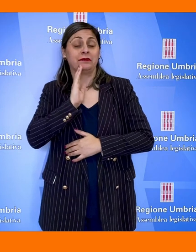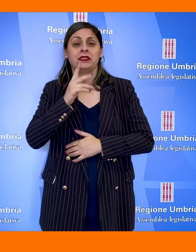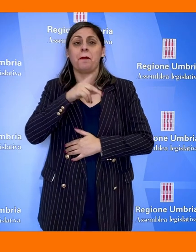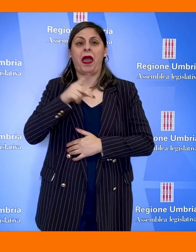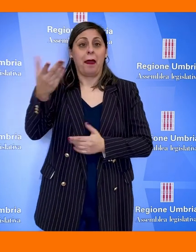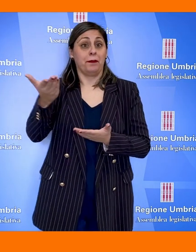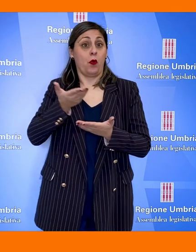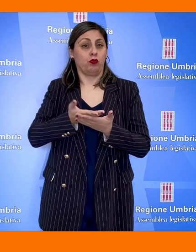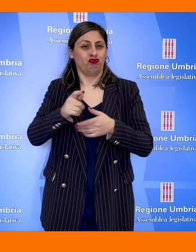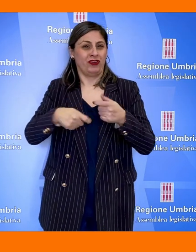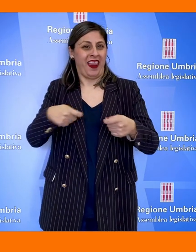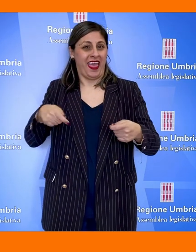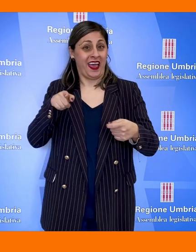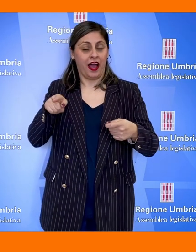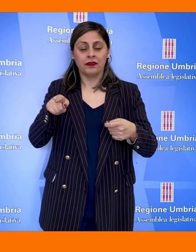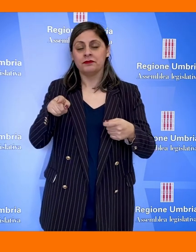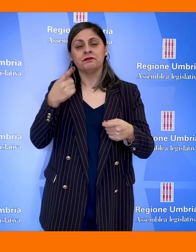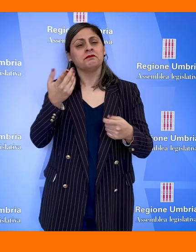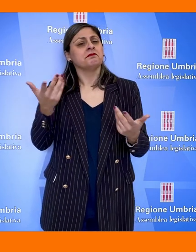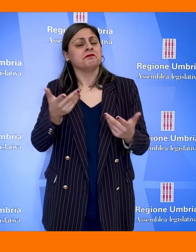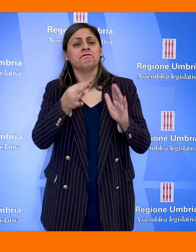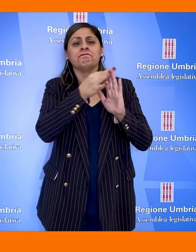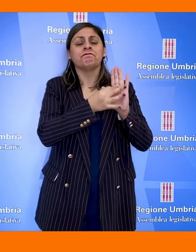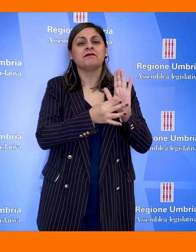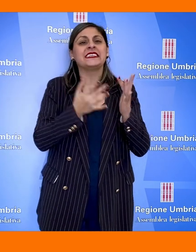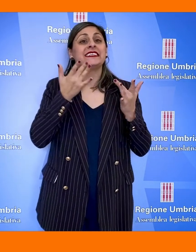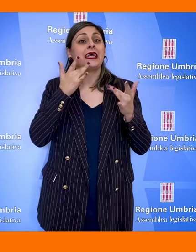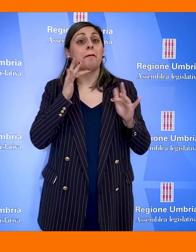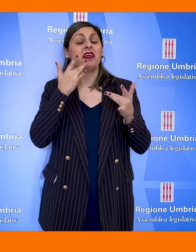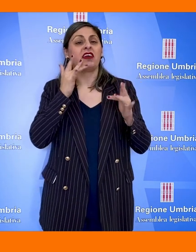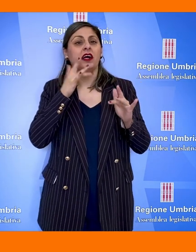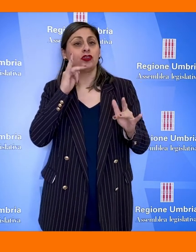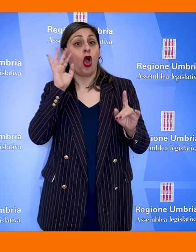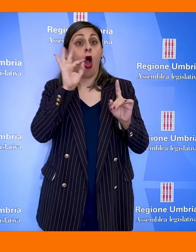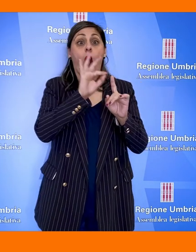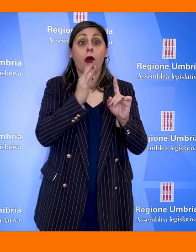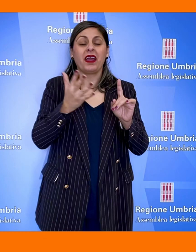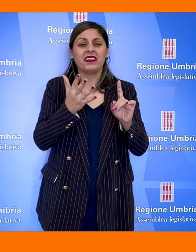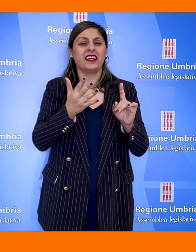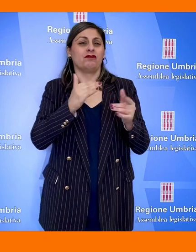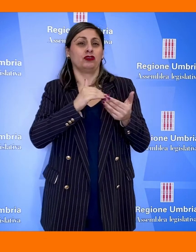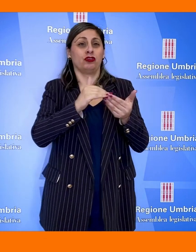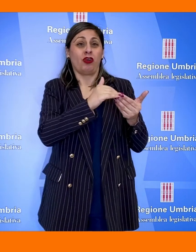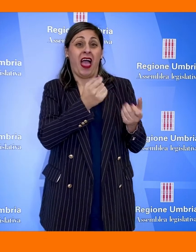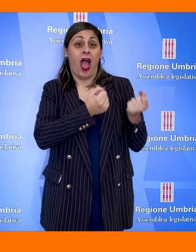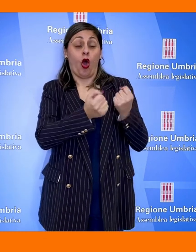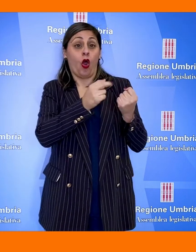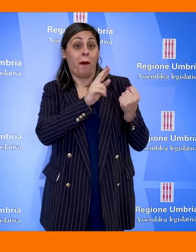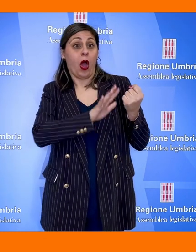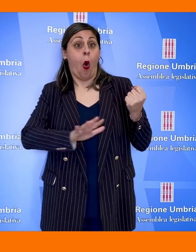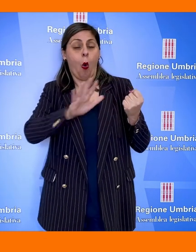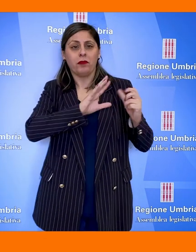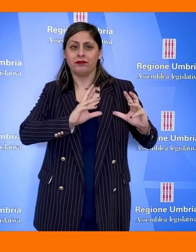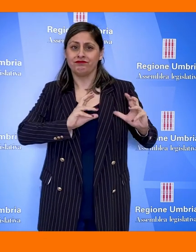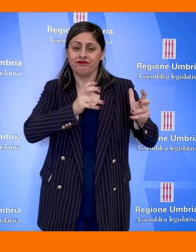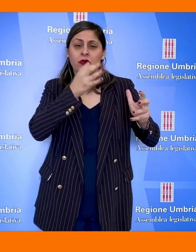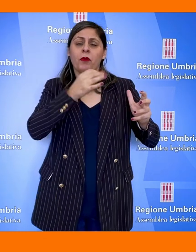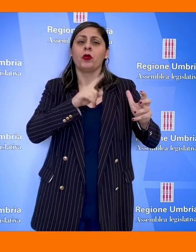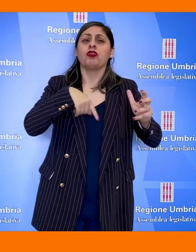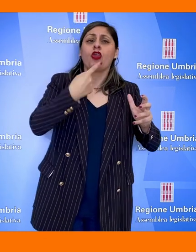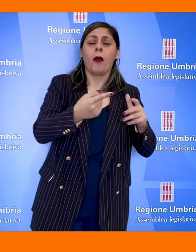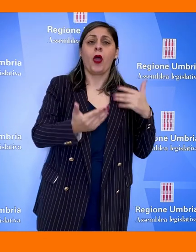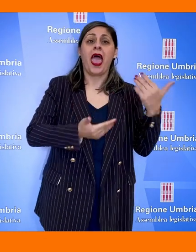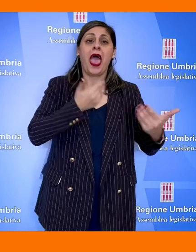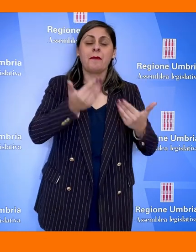consiglieri Daniele Carissimi e Francesca Peppucci della Lega, che riguarda le misure di semplificazione per la ripresa socio-economica del territorio